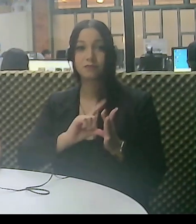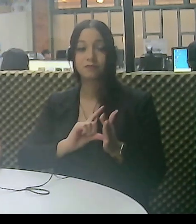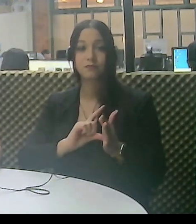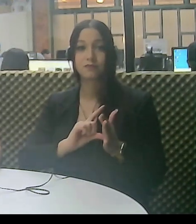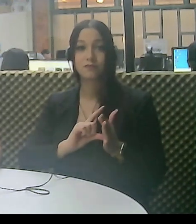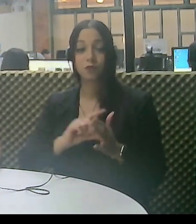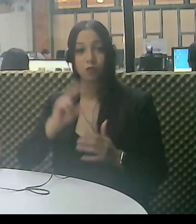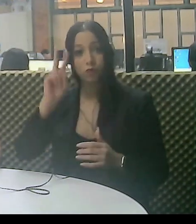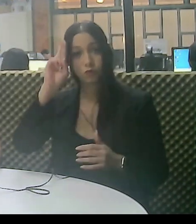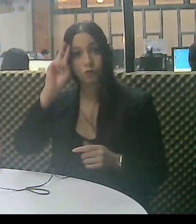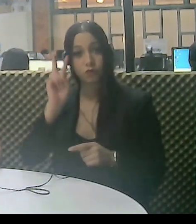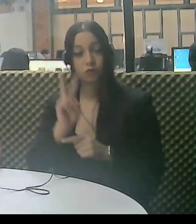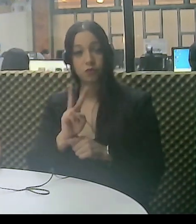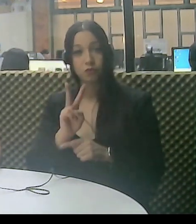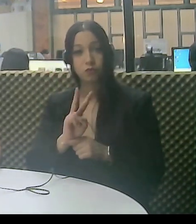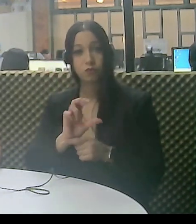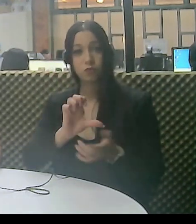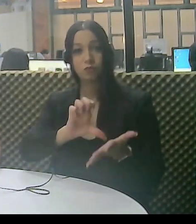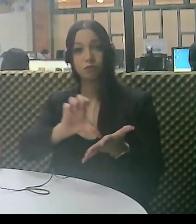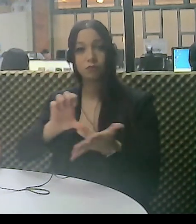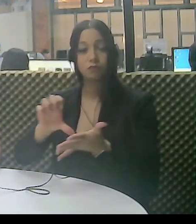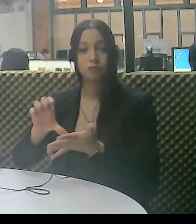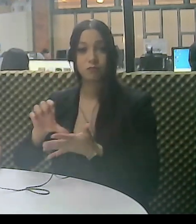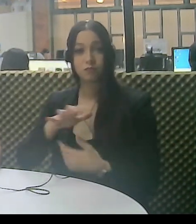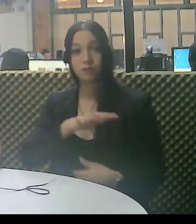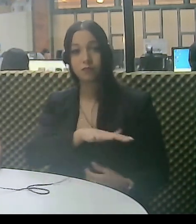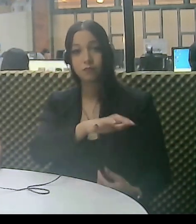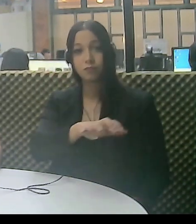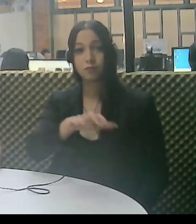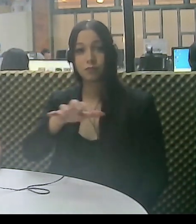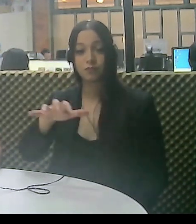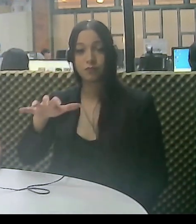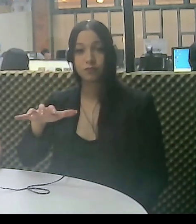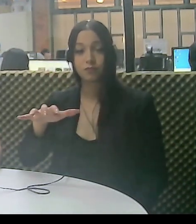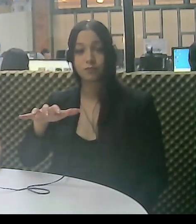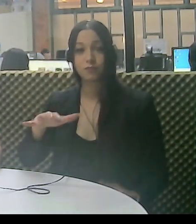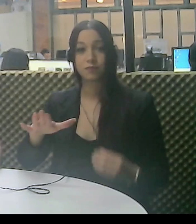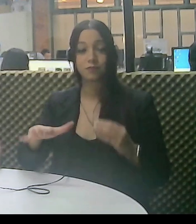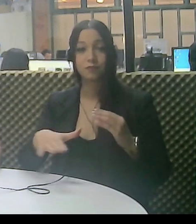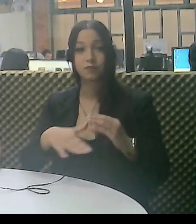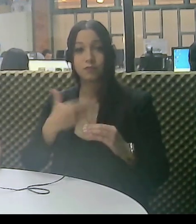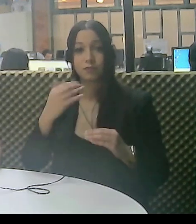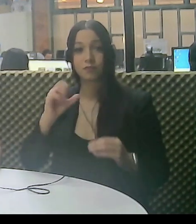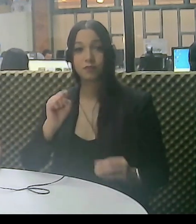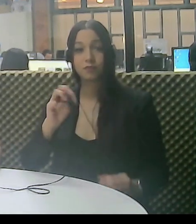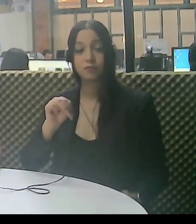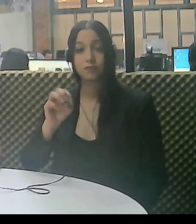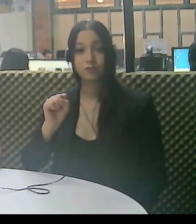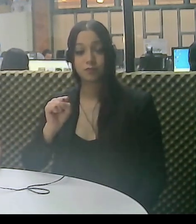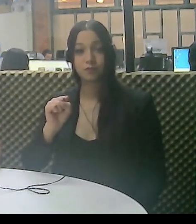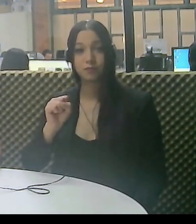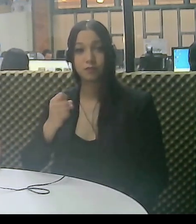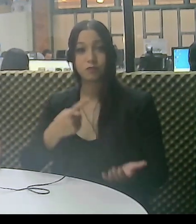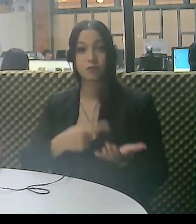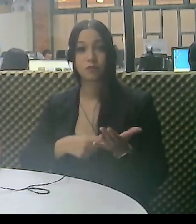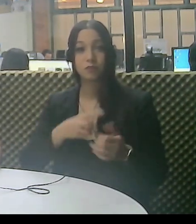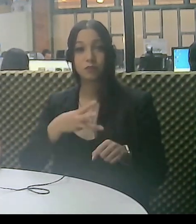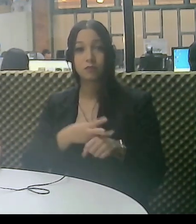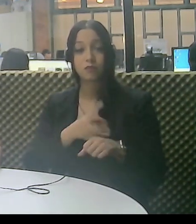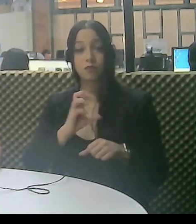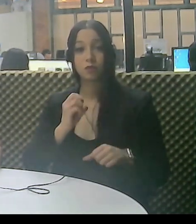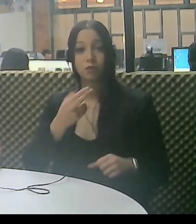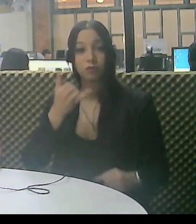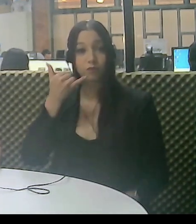pelos tutores nos pontos fixos de cada localidade. O tutor recebe a confirmação do agendamento via SMS, WhatsApp ou